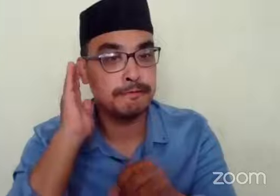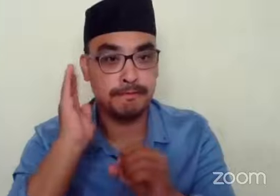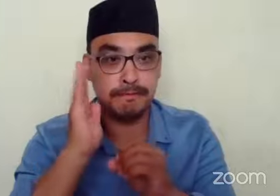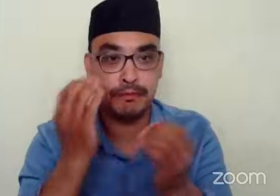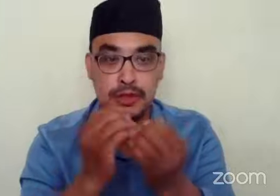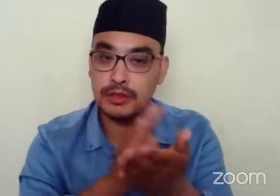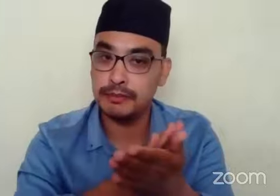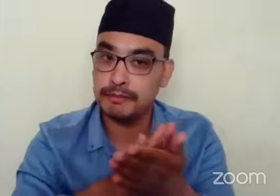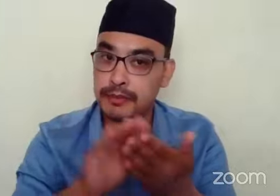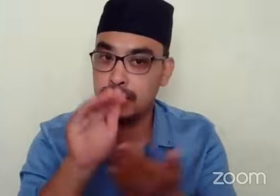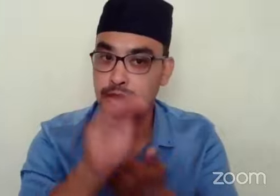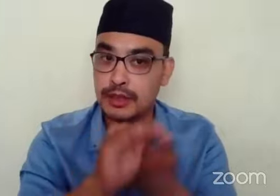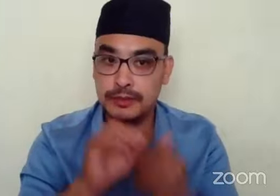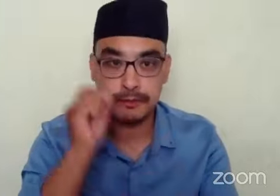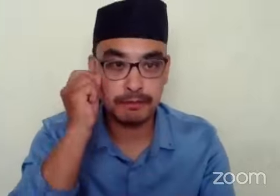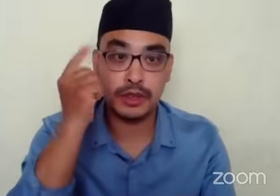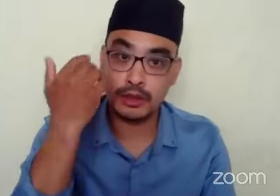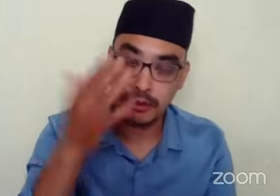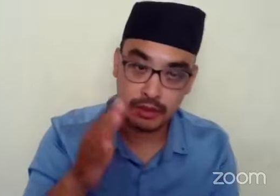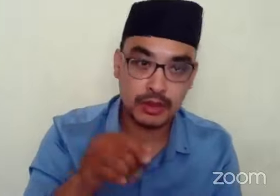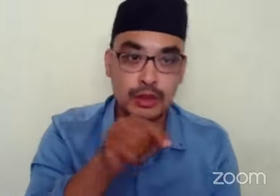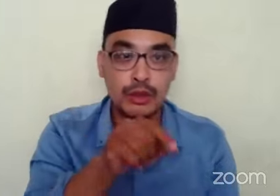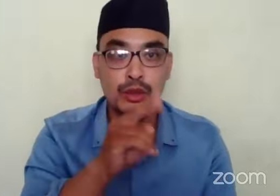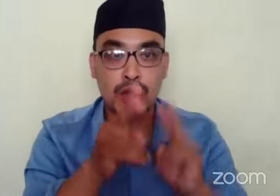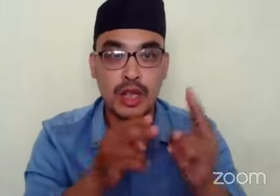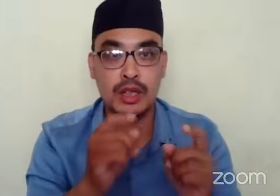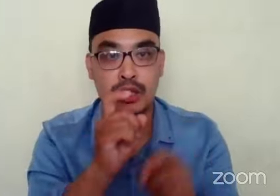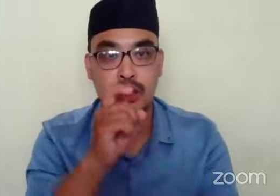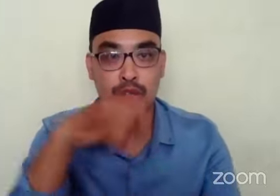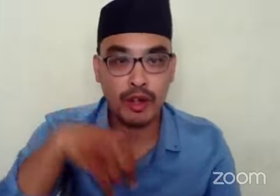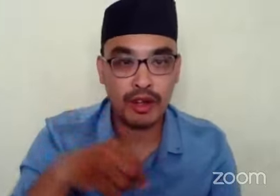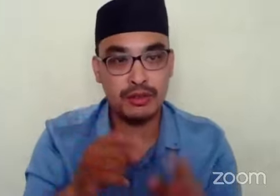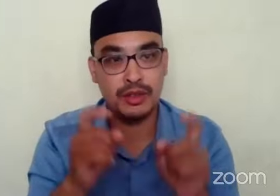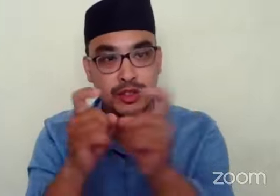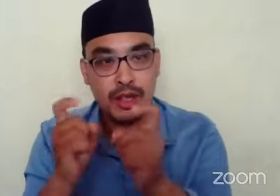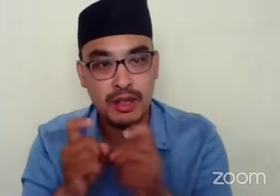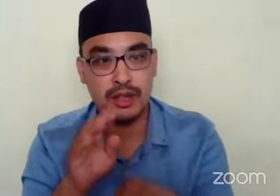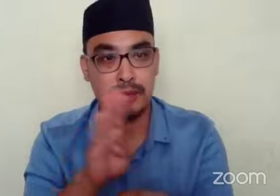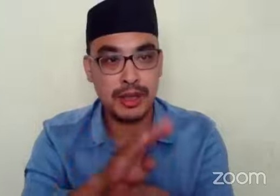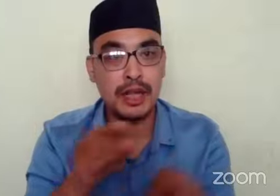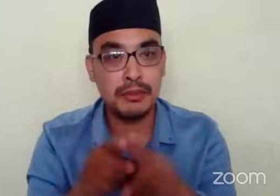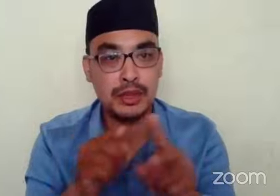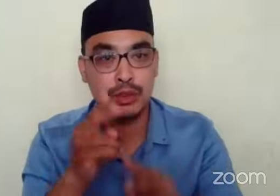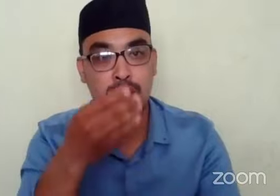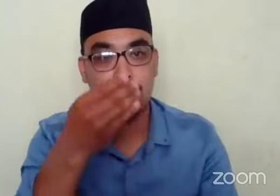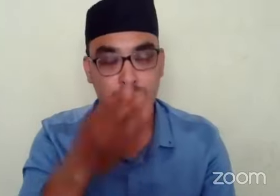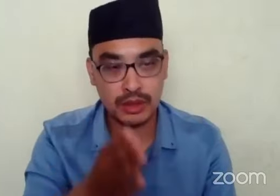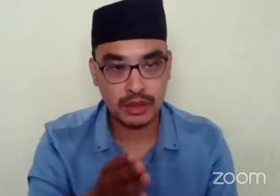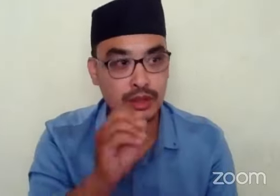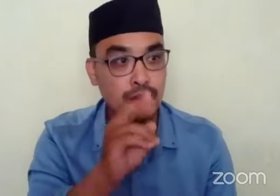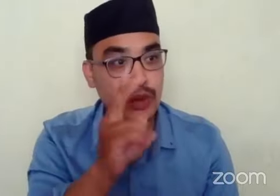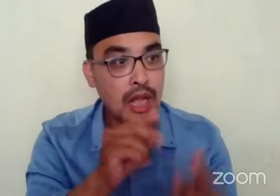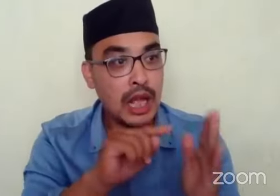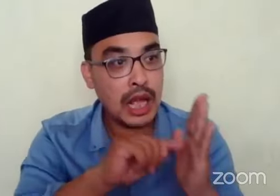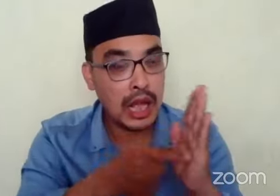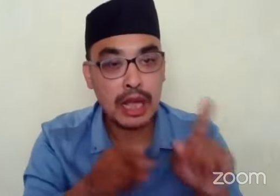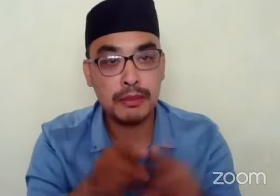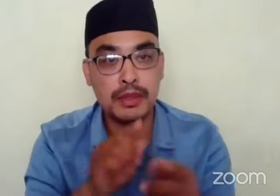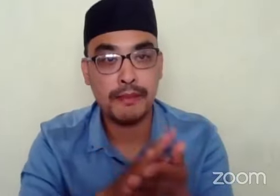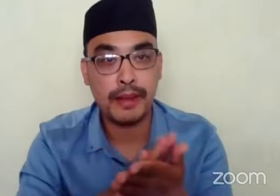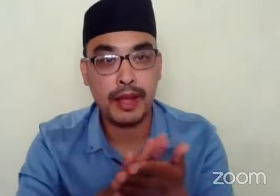अनि यो कुरा चाहिँ कति हामीले गफ गरिराखेको, अलिकति फर्मली नआइरहेको, कहिले काहीँ गफै पनि नगरेको विषयहरू पनि छ होइन। सो त्यो